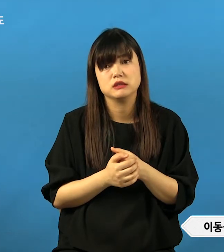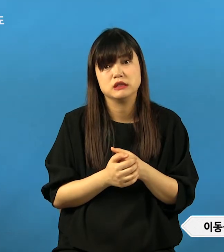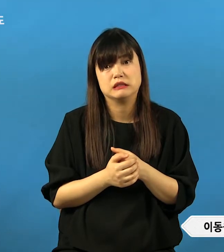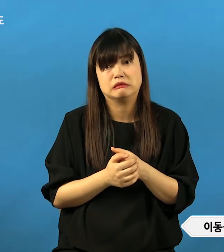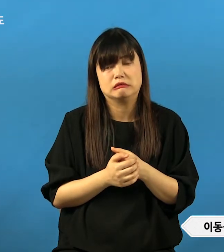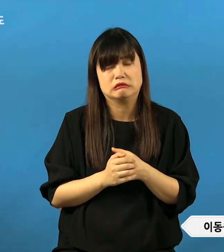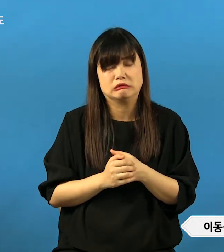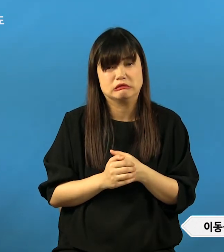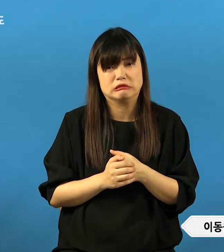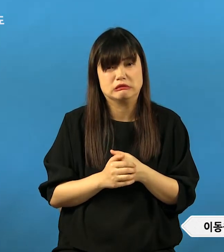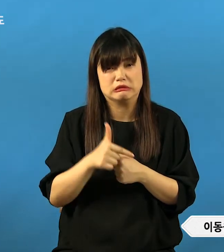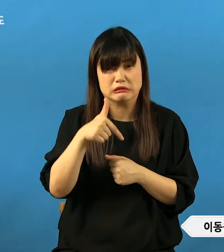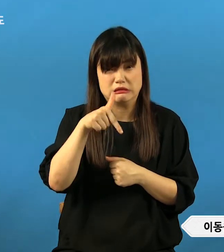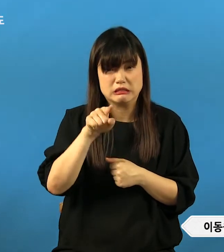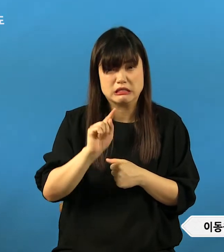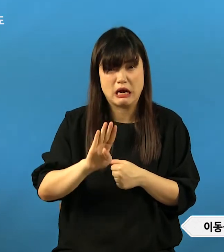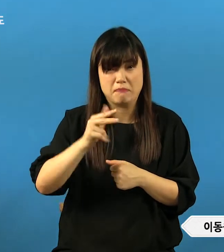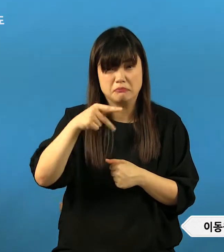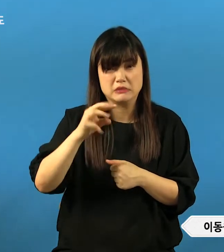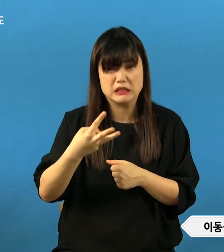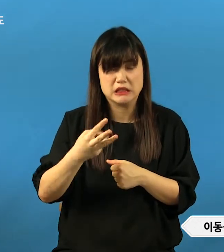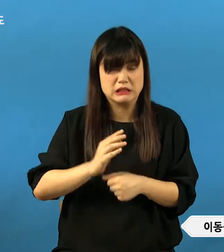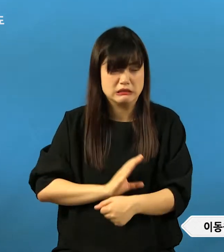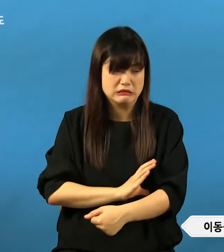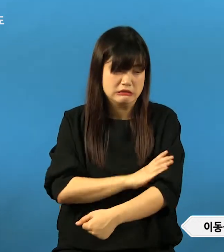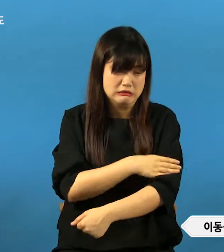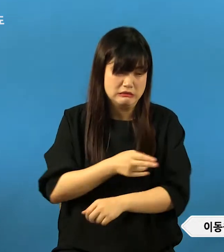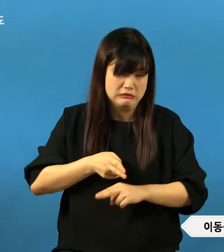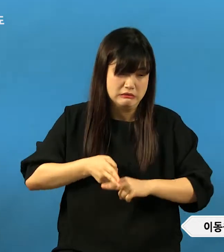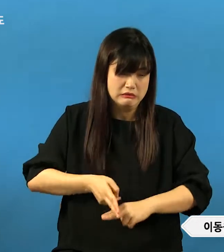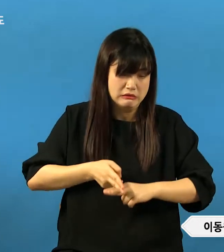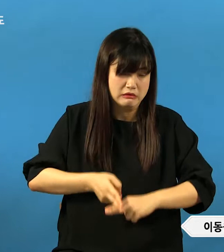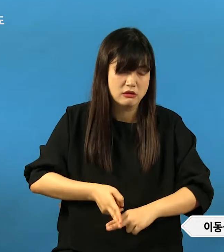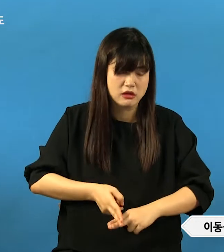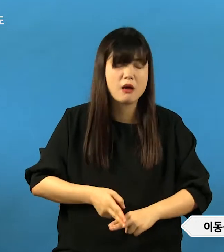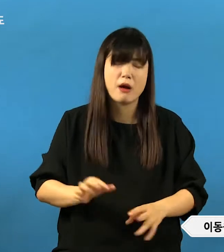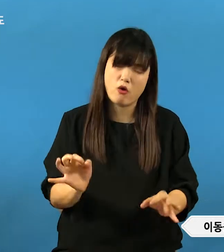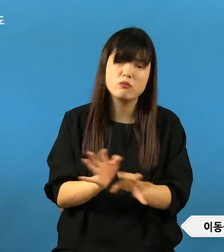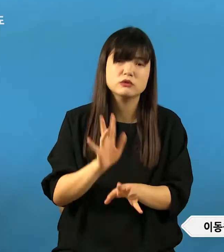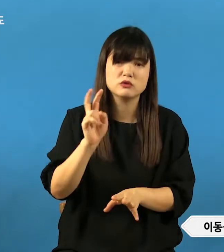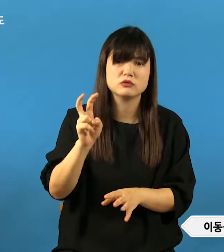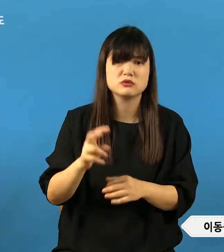그 갑질의 현장을 우리가 바라볼 필요가 없었겠죠. 안타까운 일이죠.